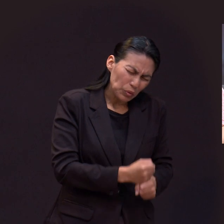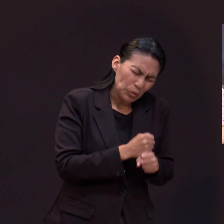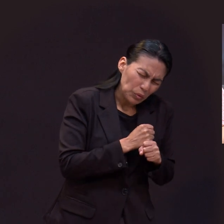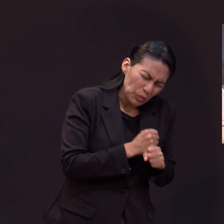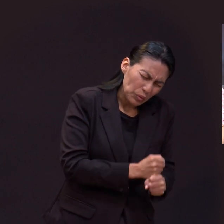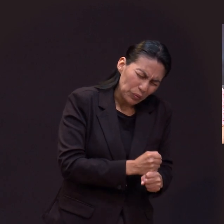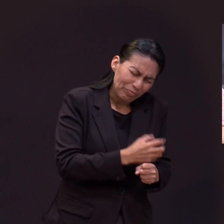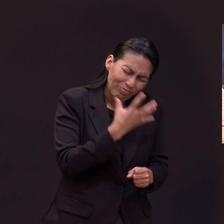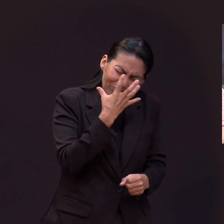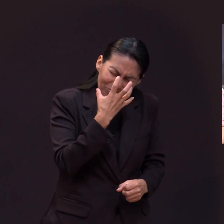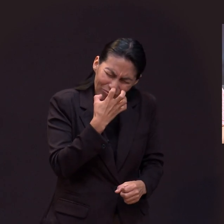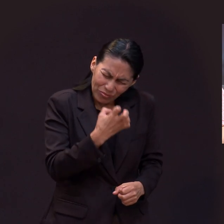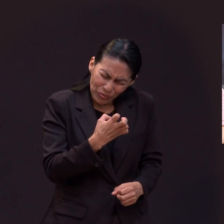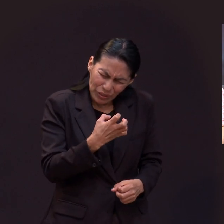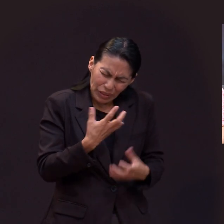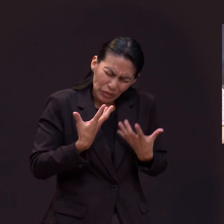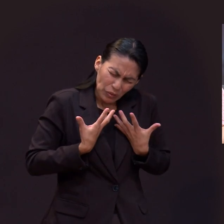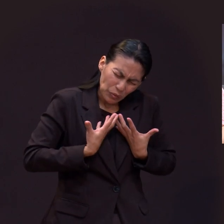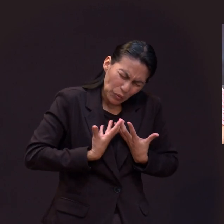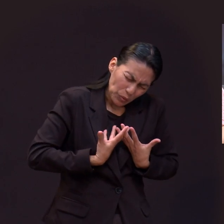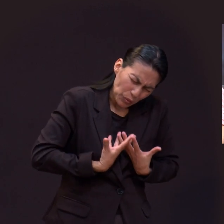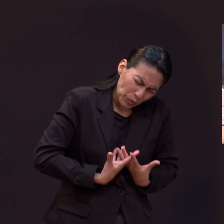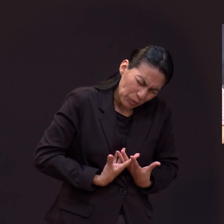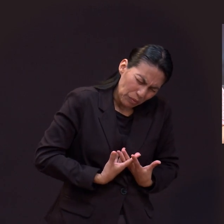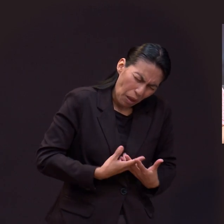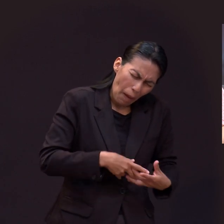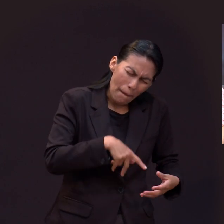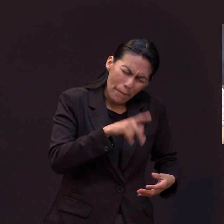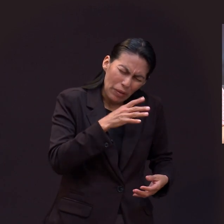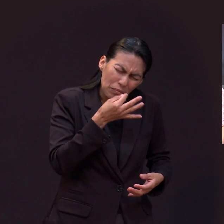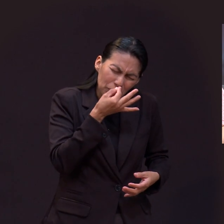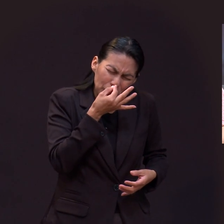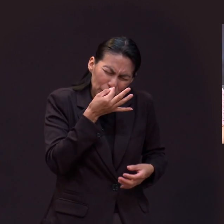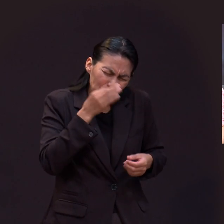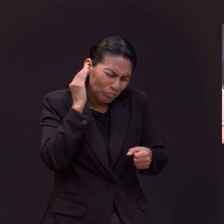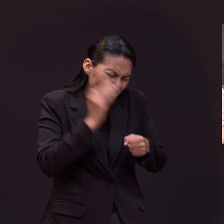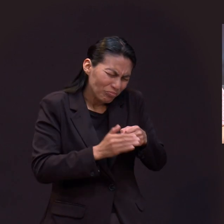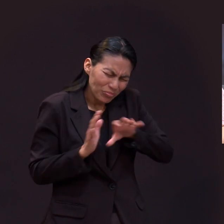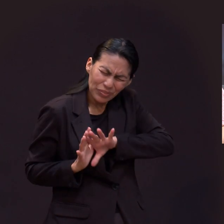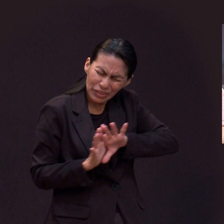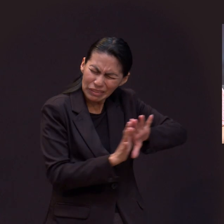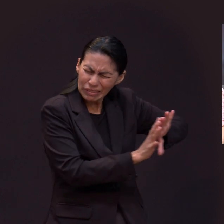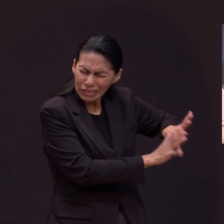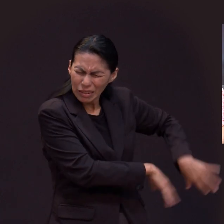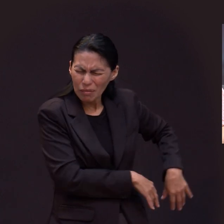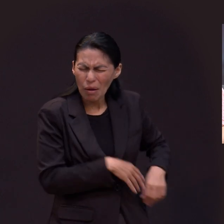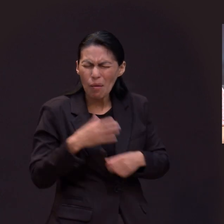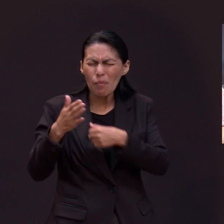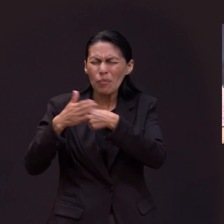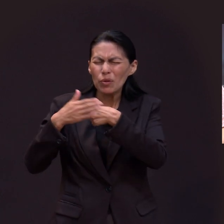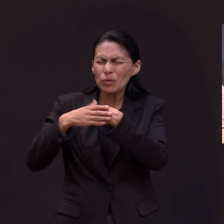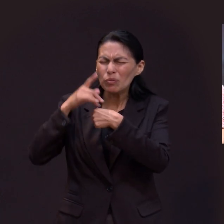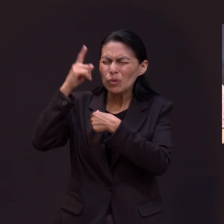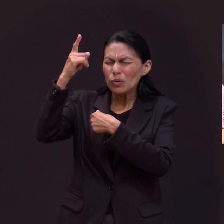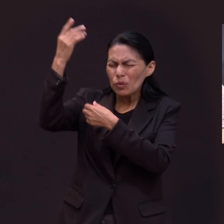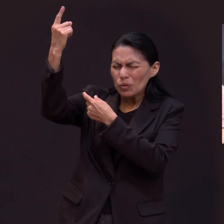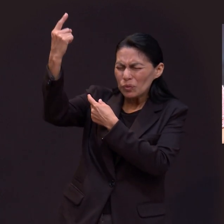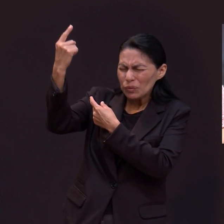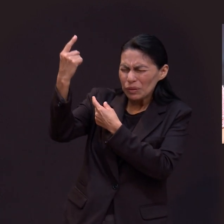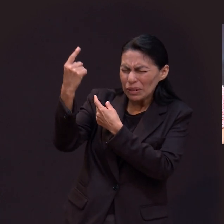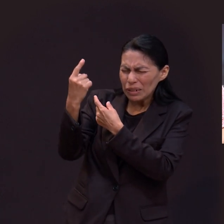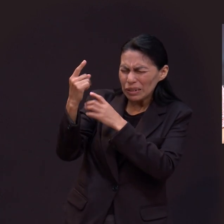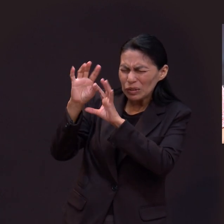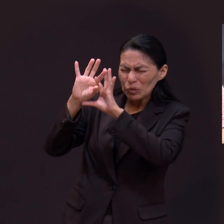tristezas pero que todo esto es pasajero que un día vendrás en las nubes de los cielos para